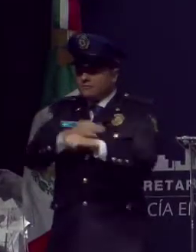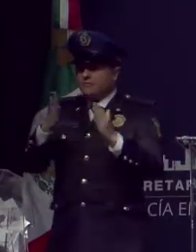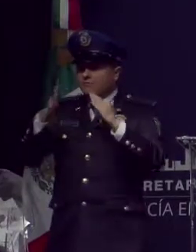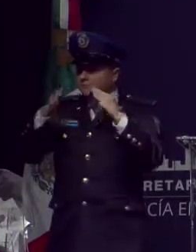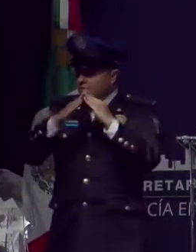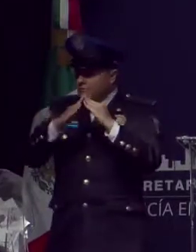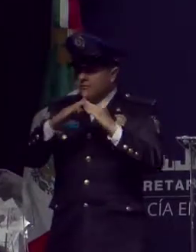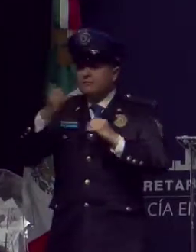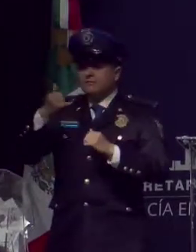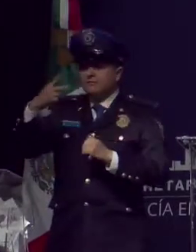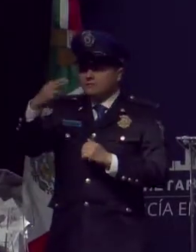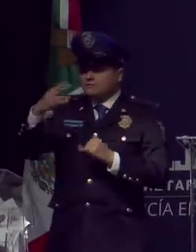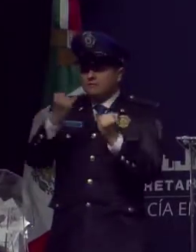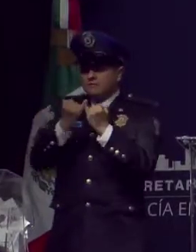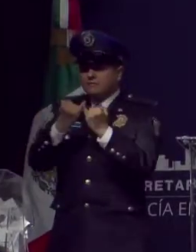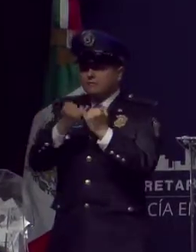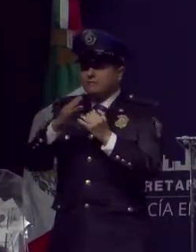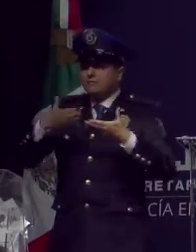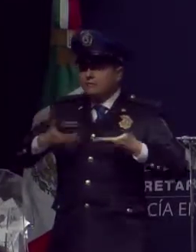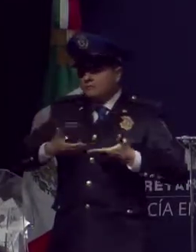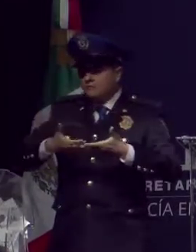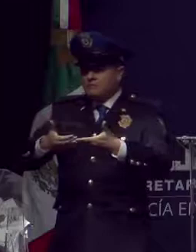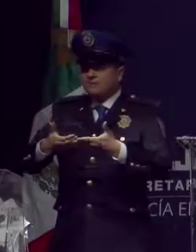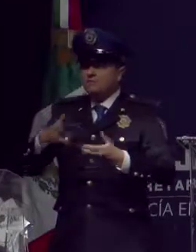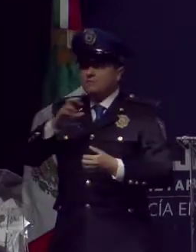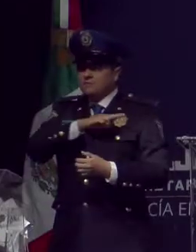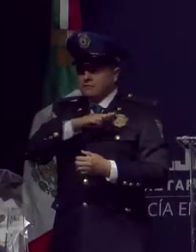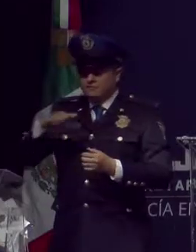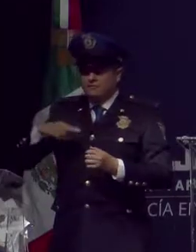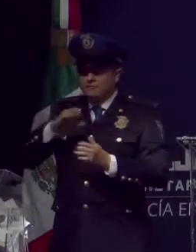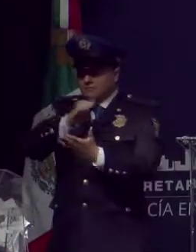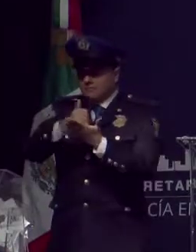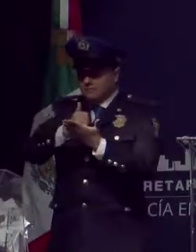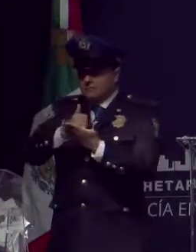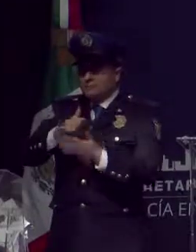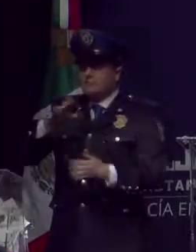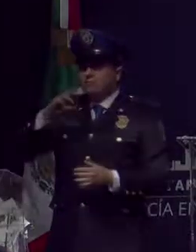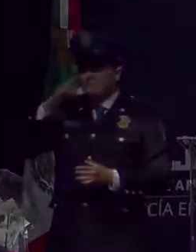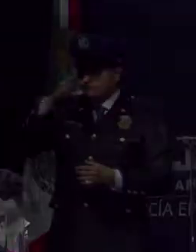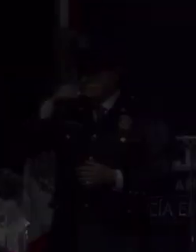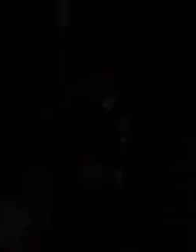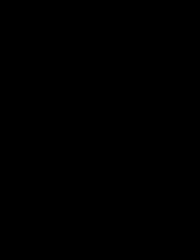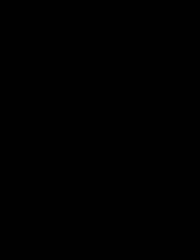casas y también en las calles, en nuestra ciudad capital.